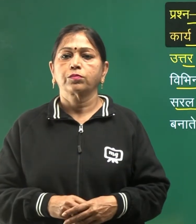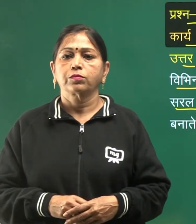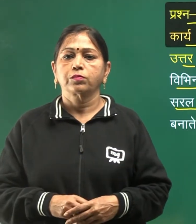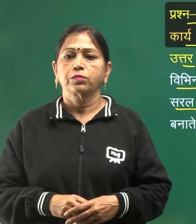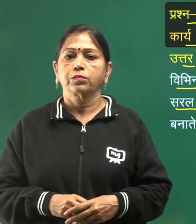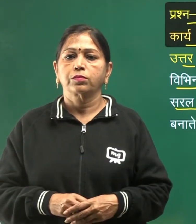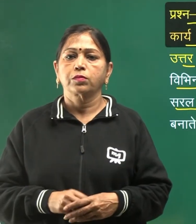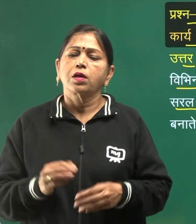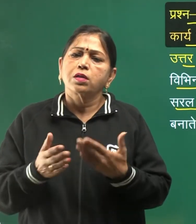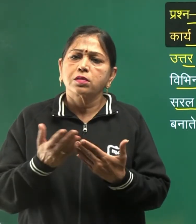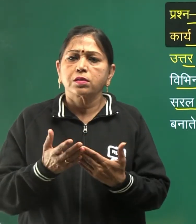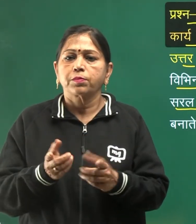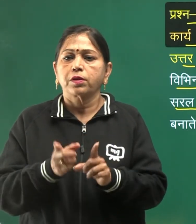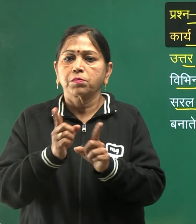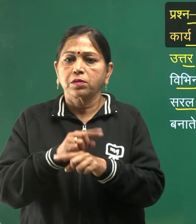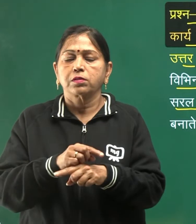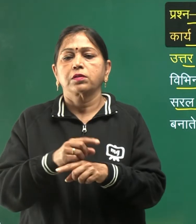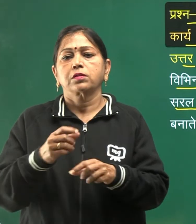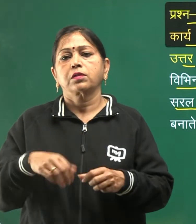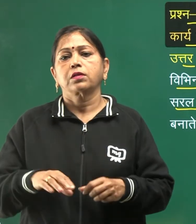सरल रूप में बदलकर